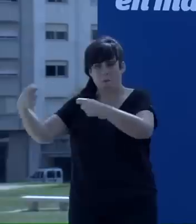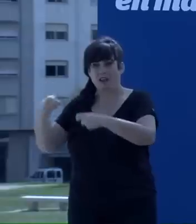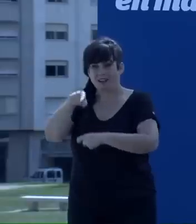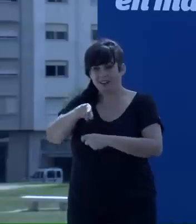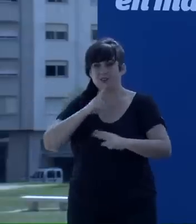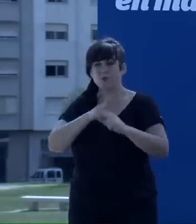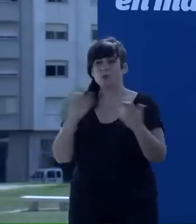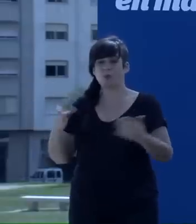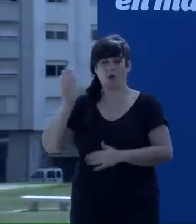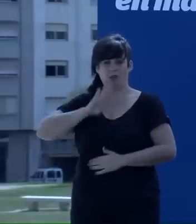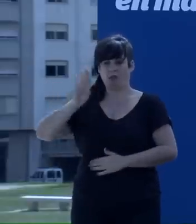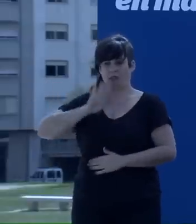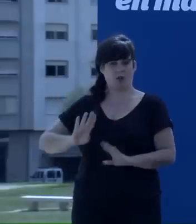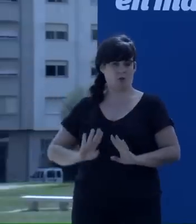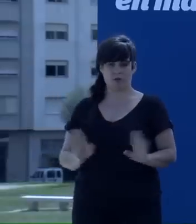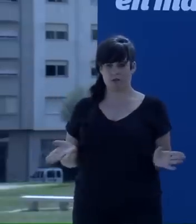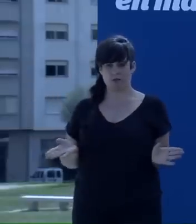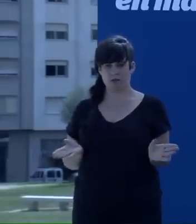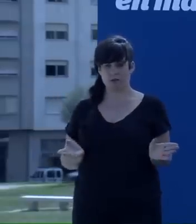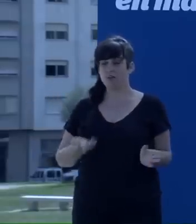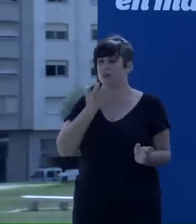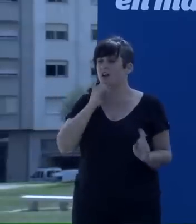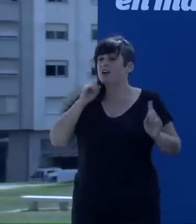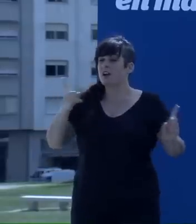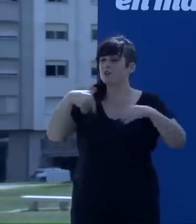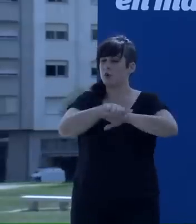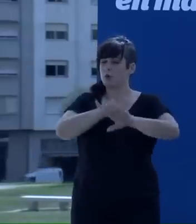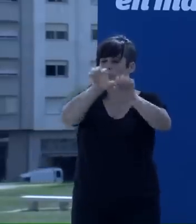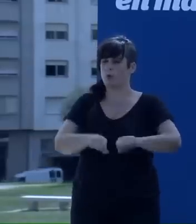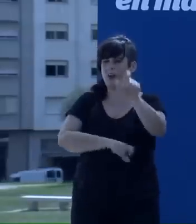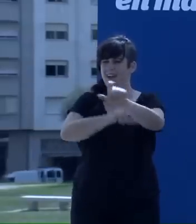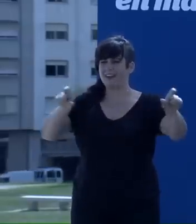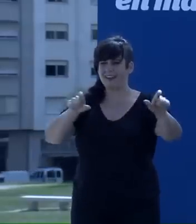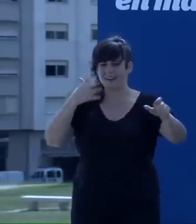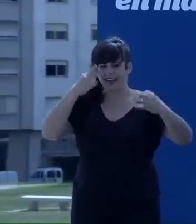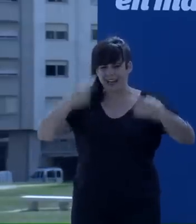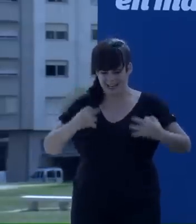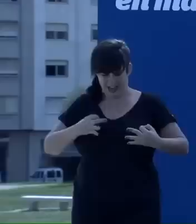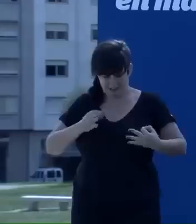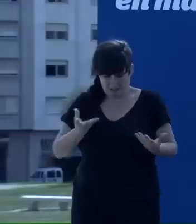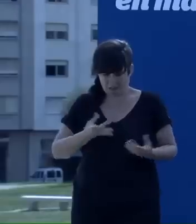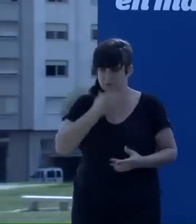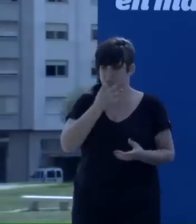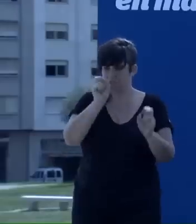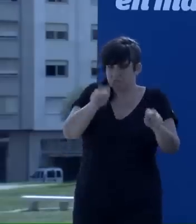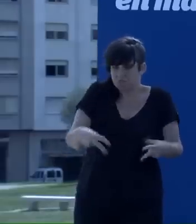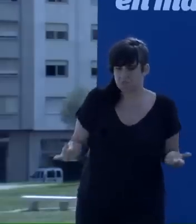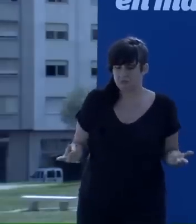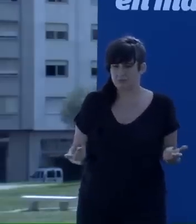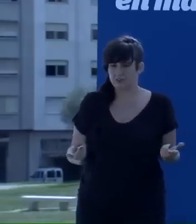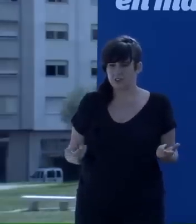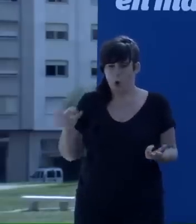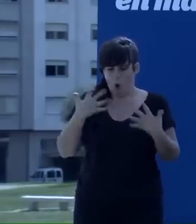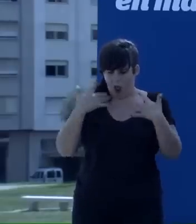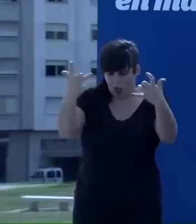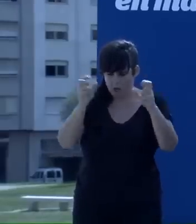delincuencia. Cando están no poder xente que carece absolutamente de escrúpulos, xente que carece absolutamente de